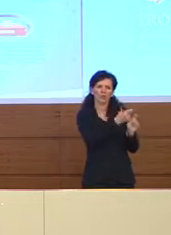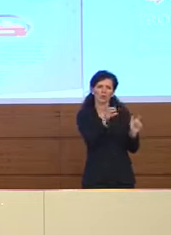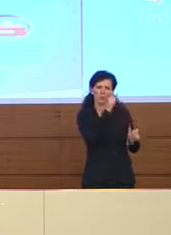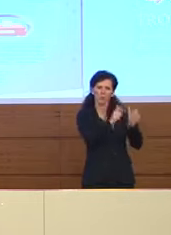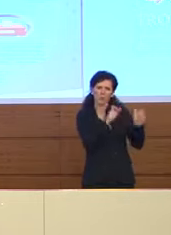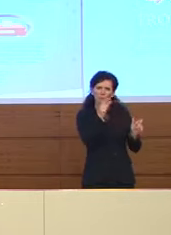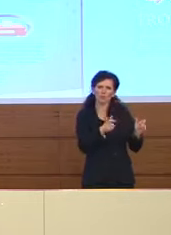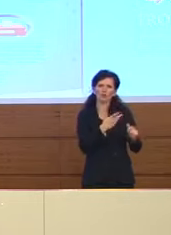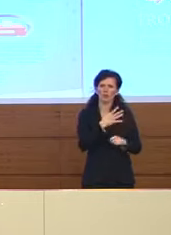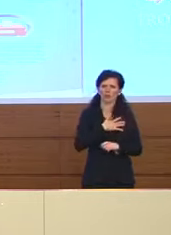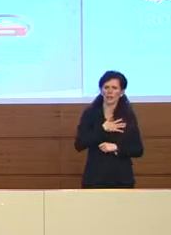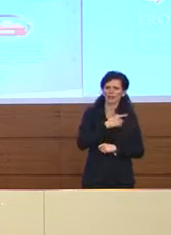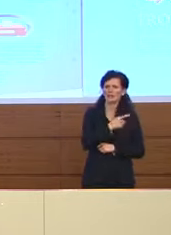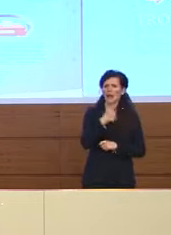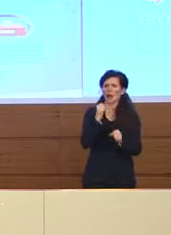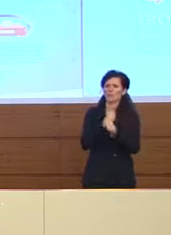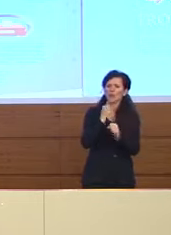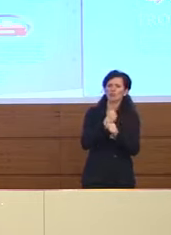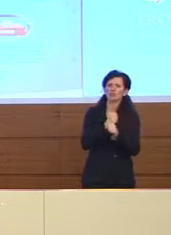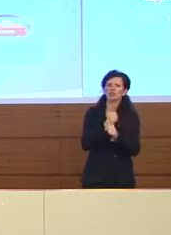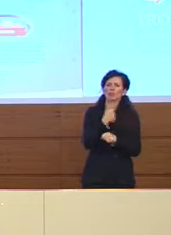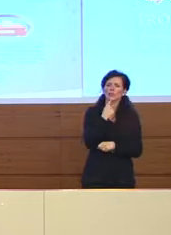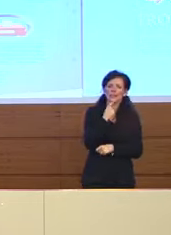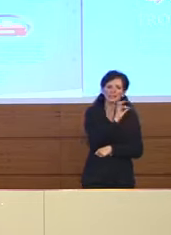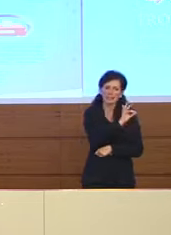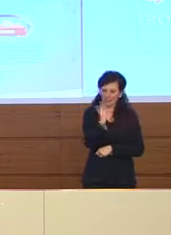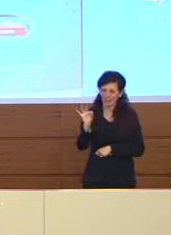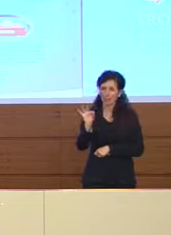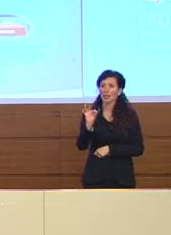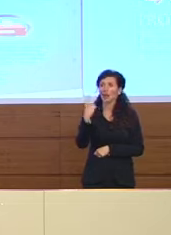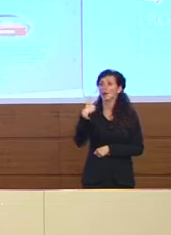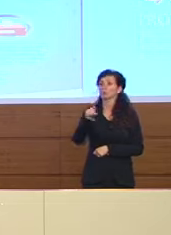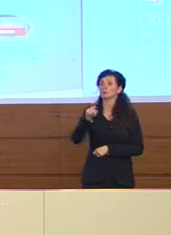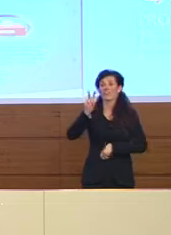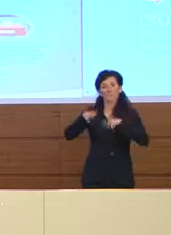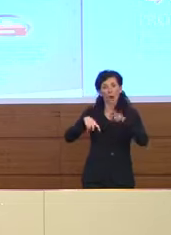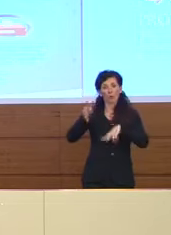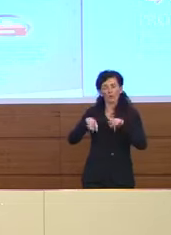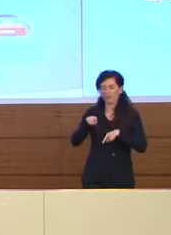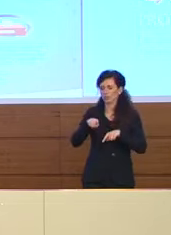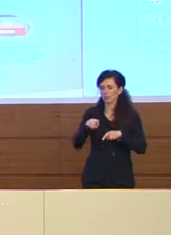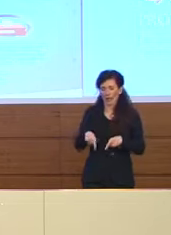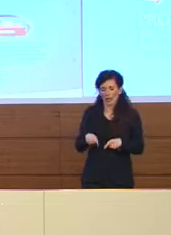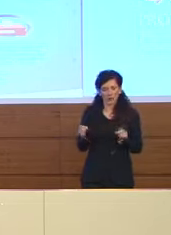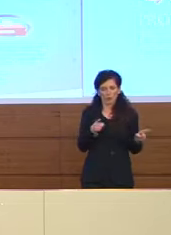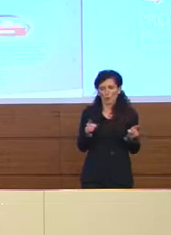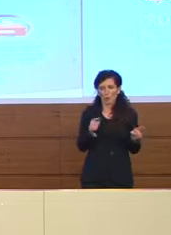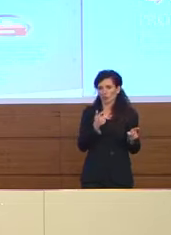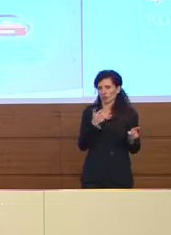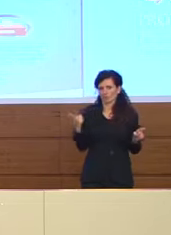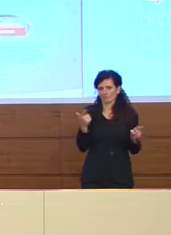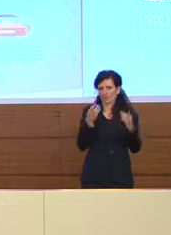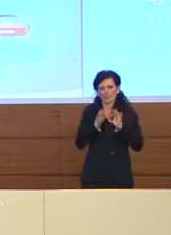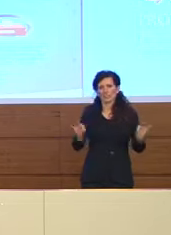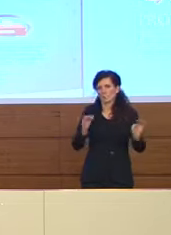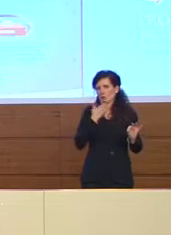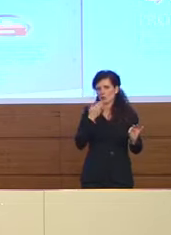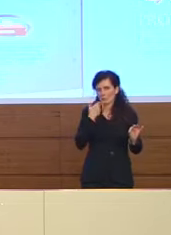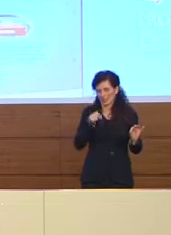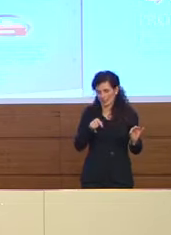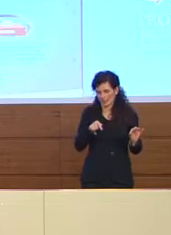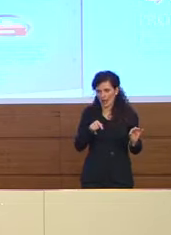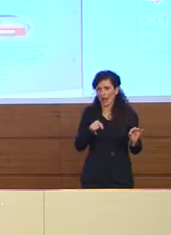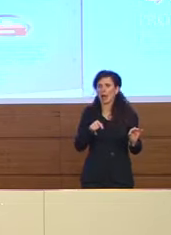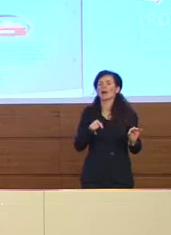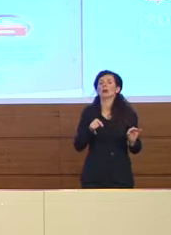tipo di valutazioni al momento non sono disponibili sono disponibili per le professioni